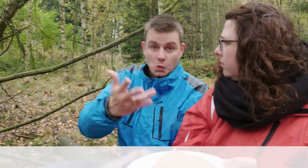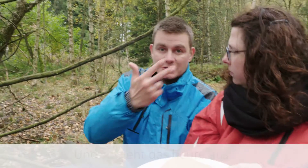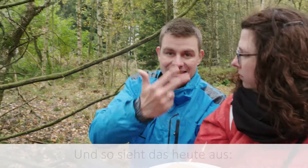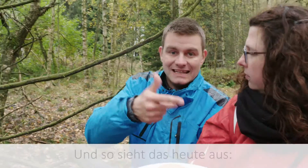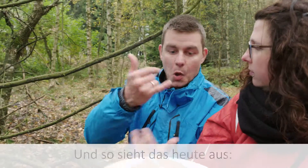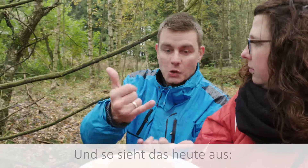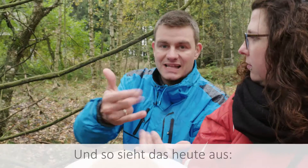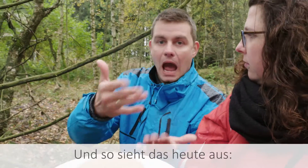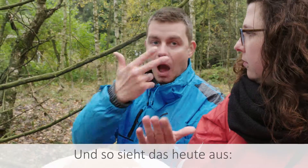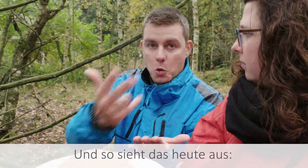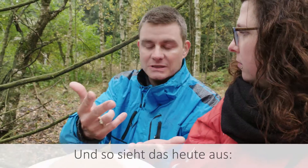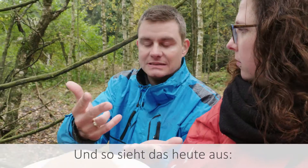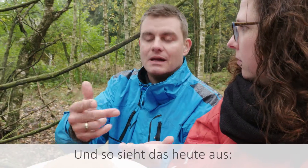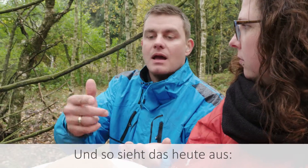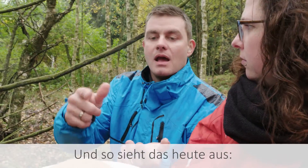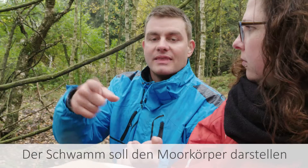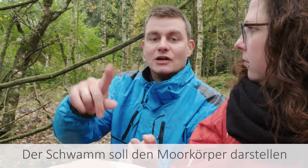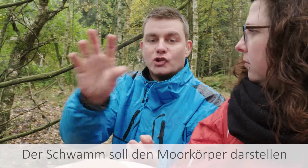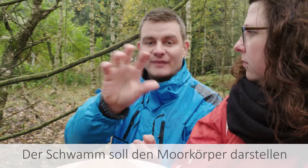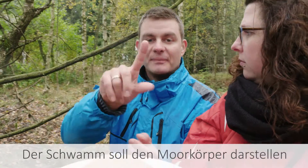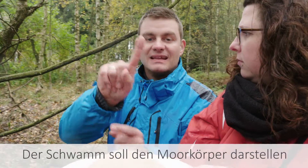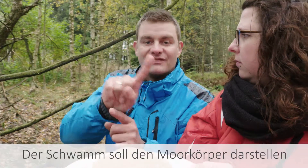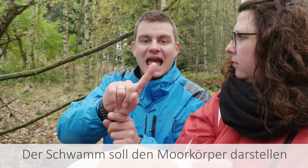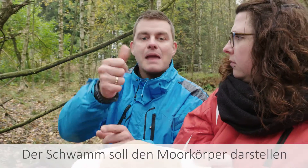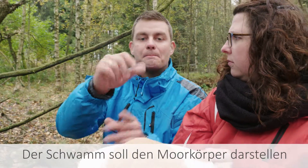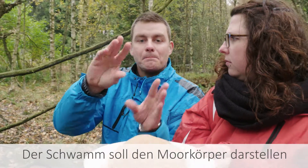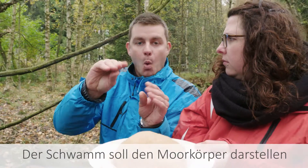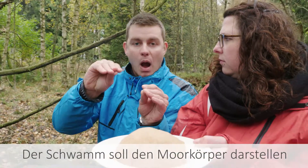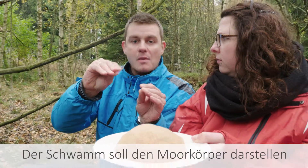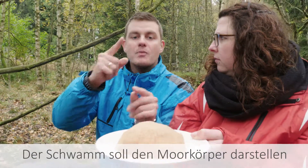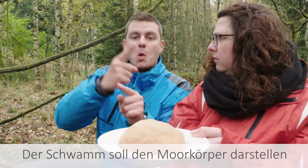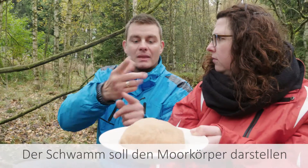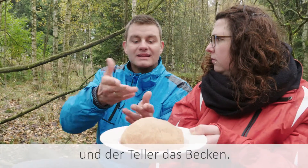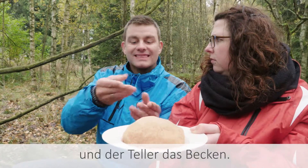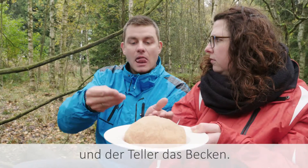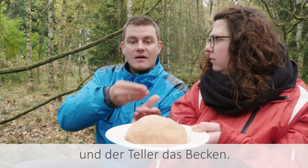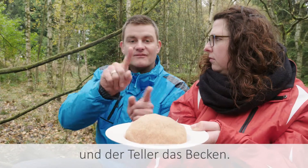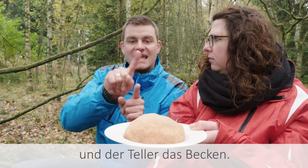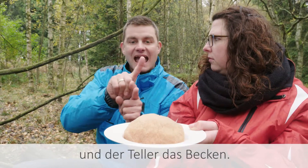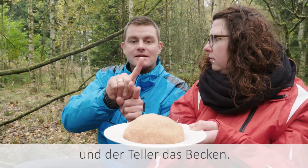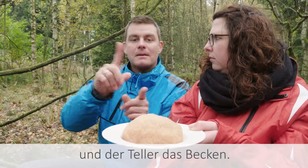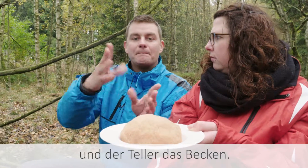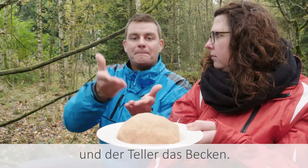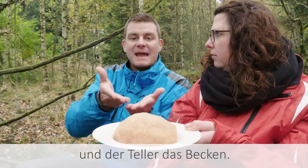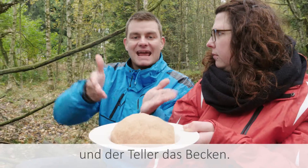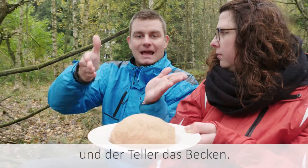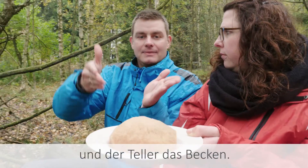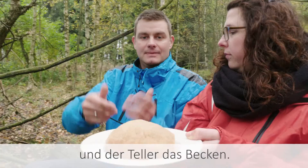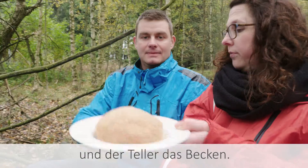Und so sieht das heute aus. Der Schwamm soll den Moorkörper darstellen und der Teller das Becken.